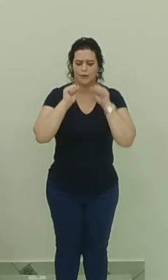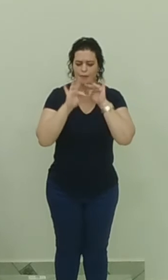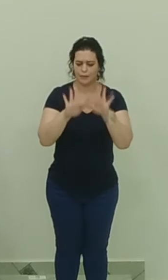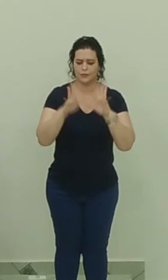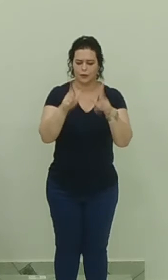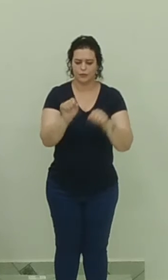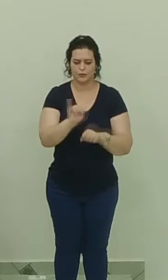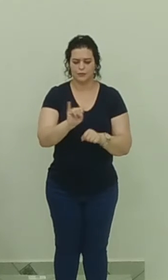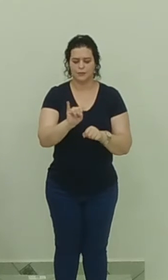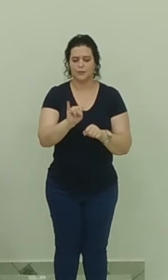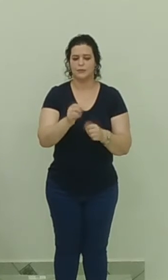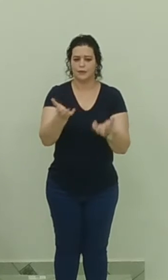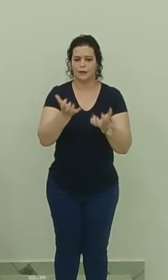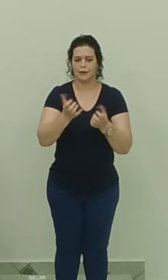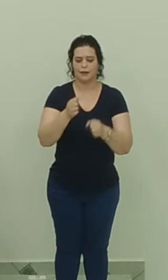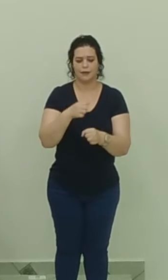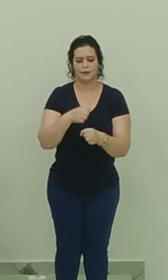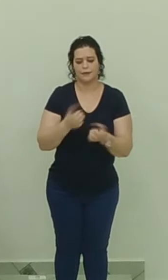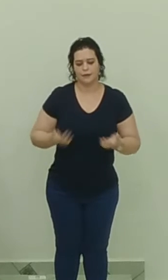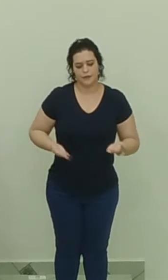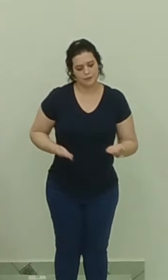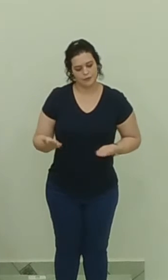à disposição do Senhor.